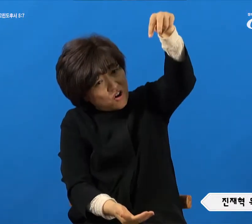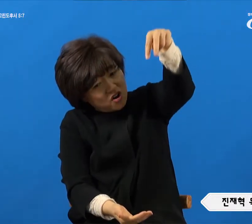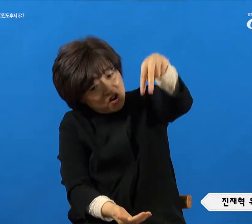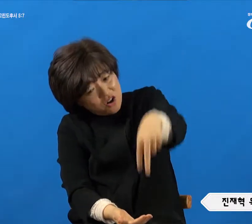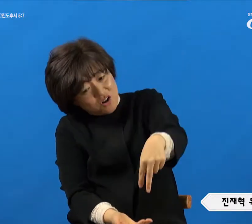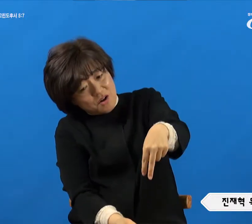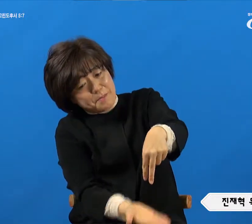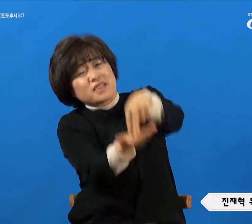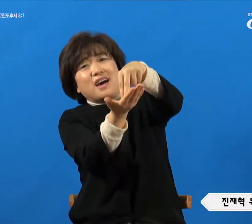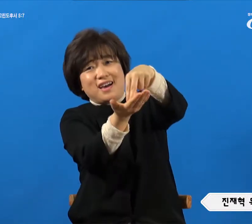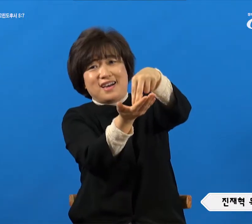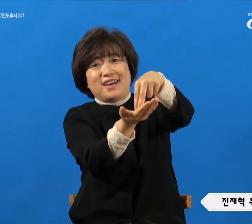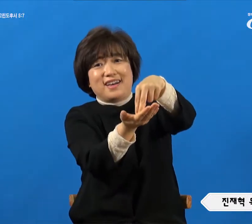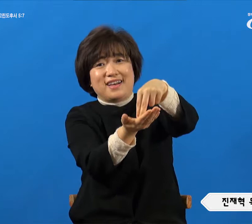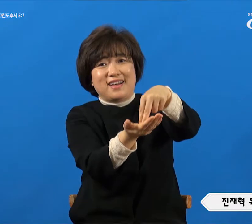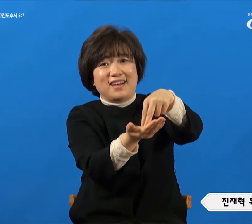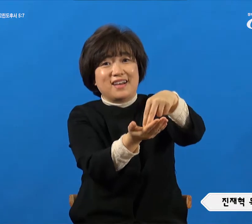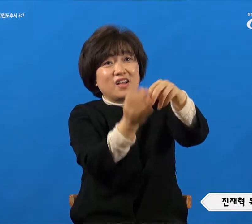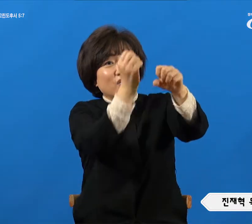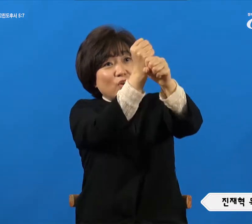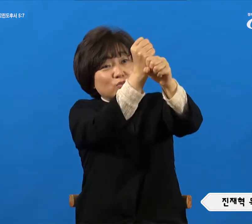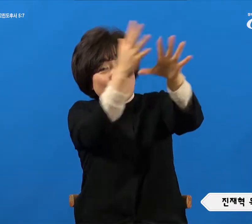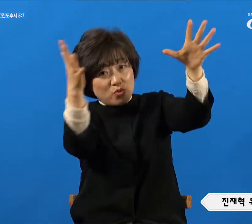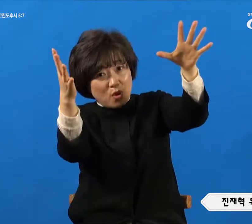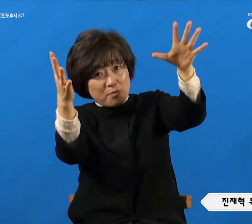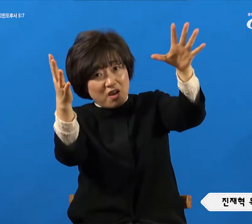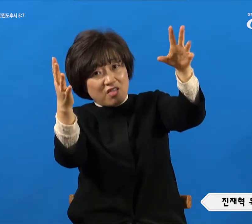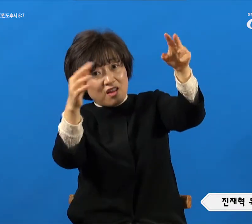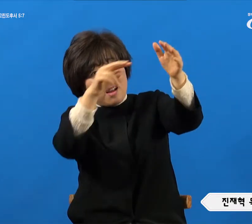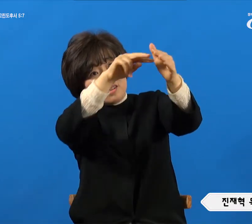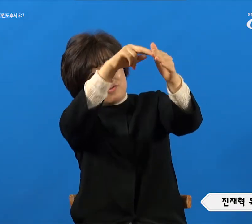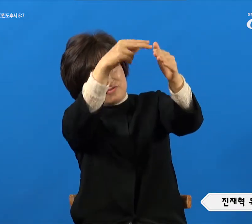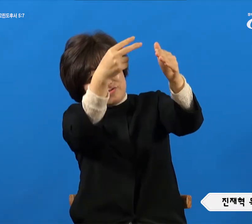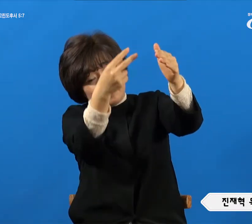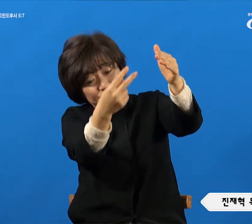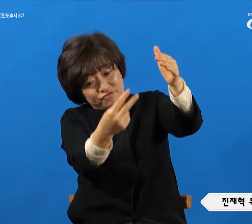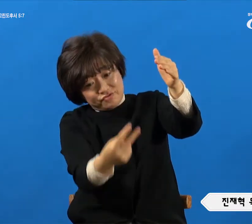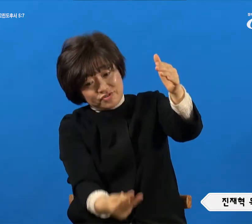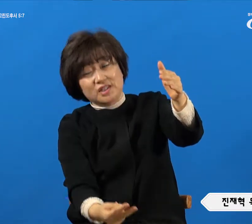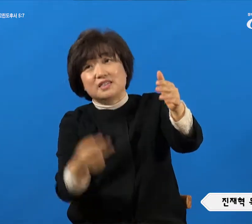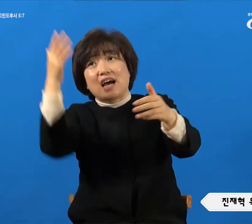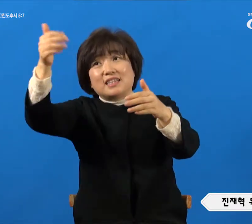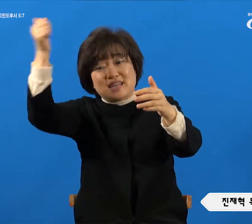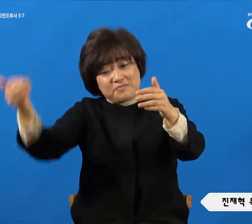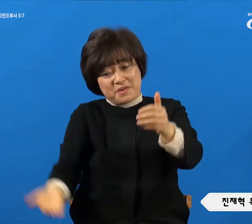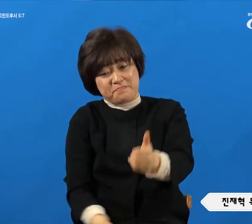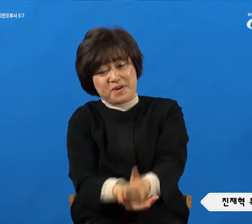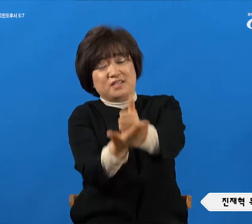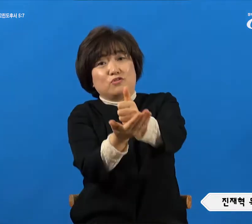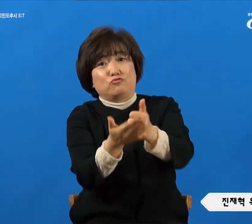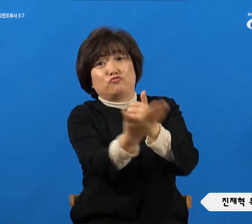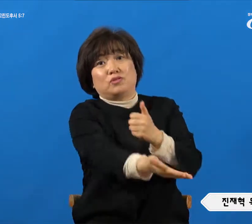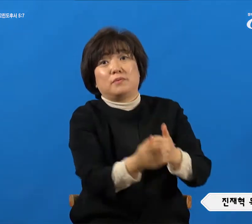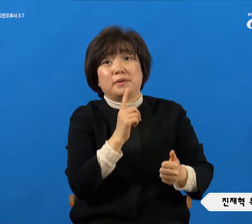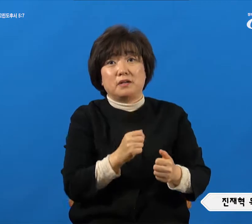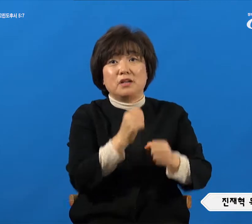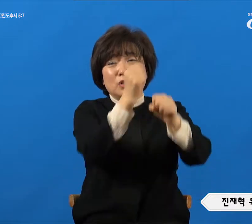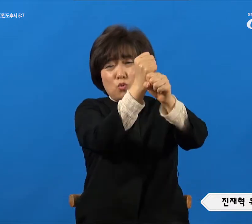말씀합니다. 손을 놓으면 내가 받겠다고 말씀합니다. 손을 놓으라고 이야기합니다.